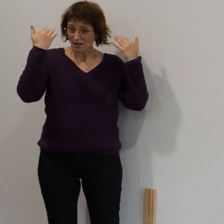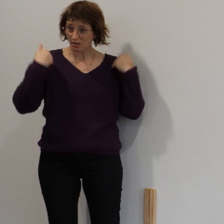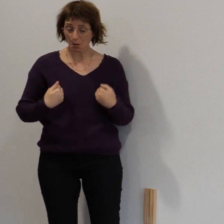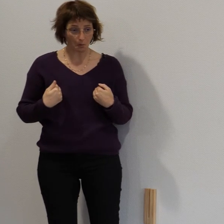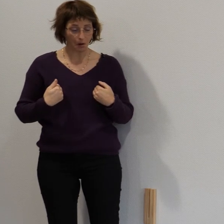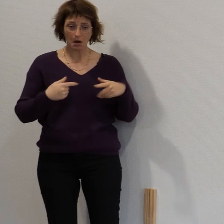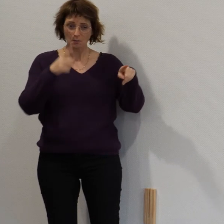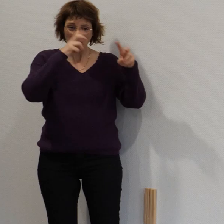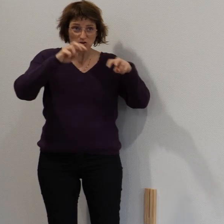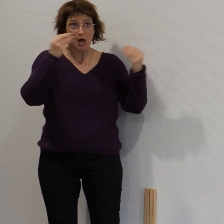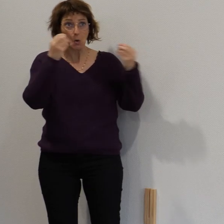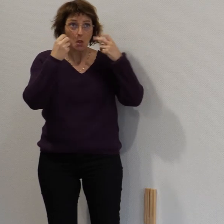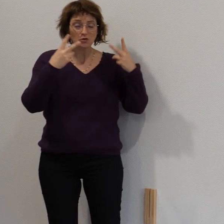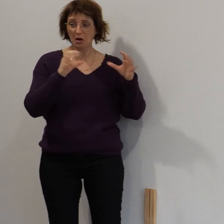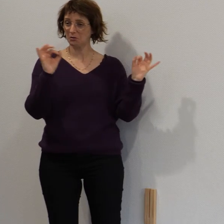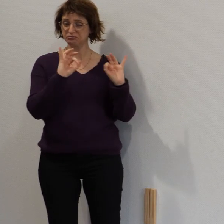m'a cherché.